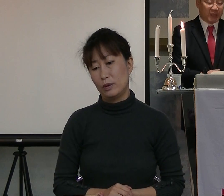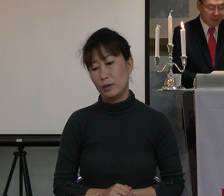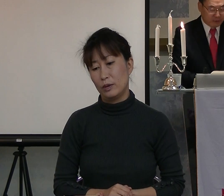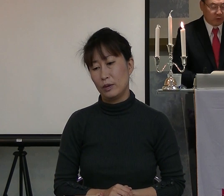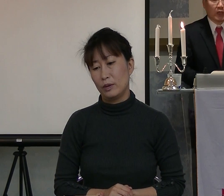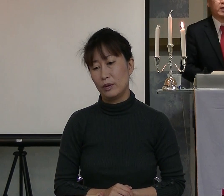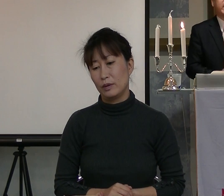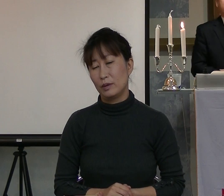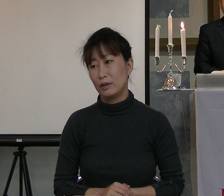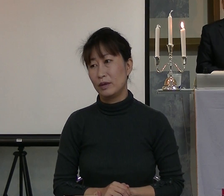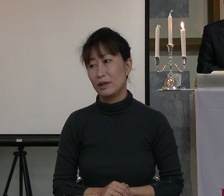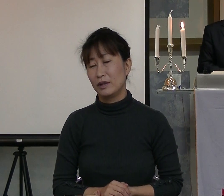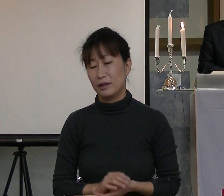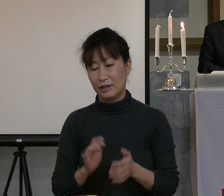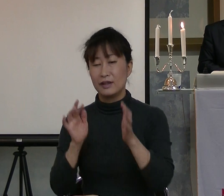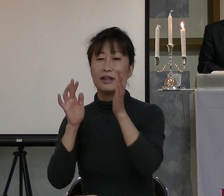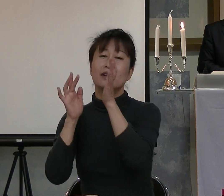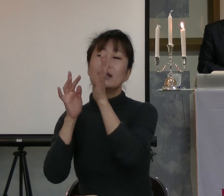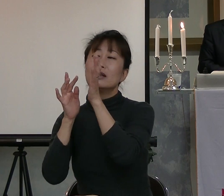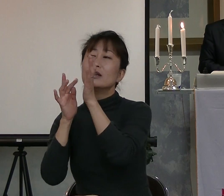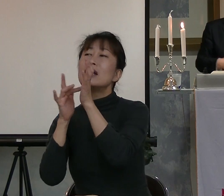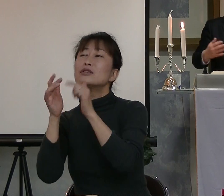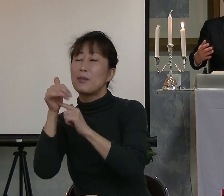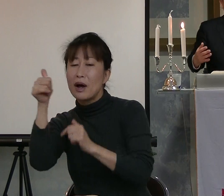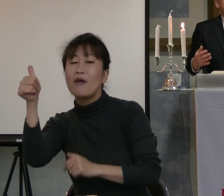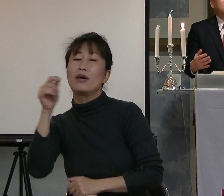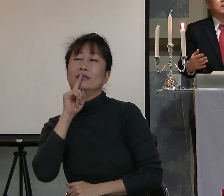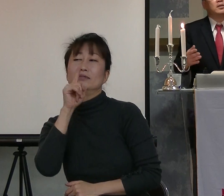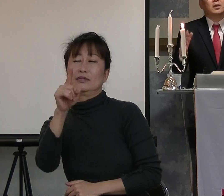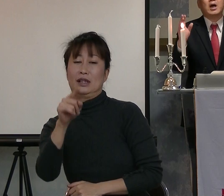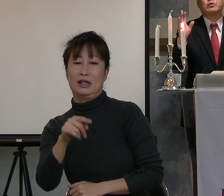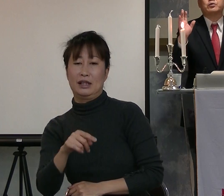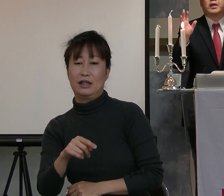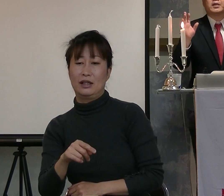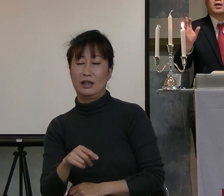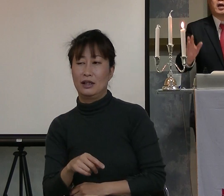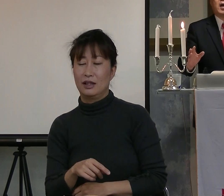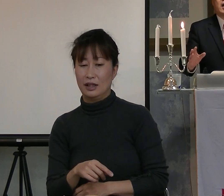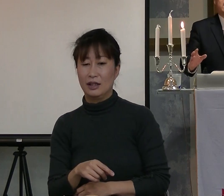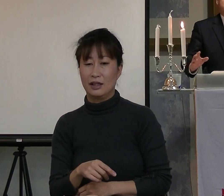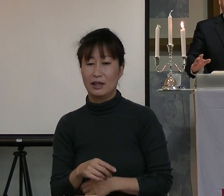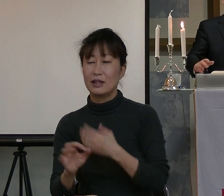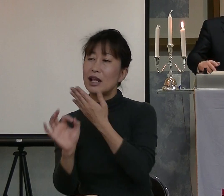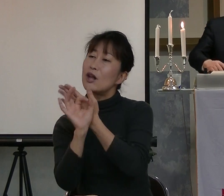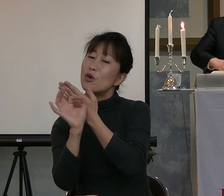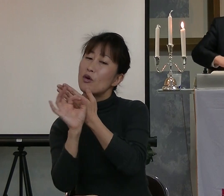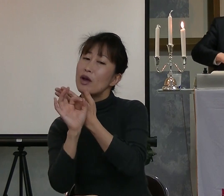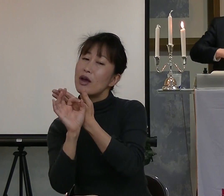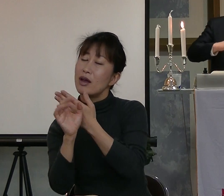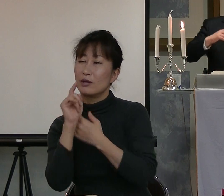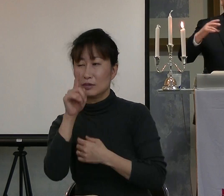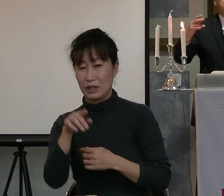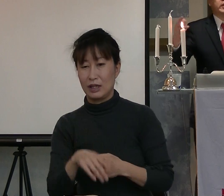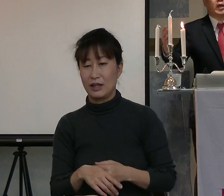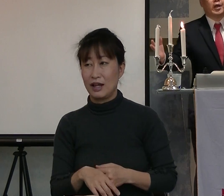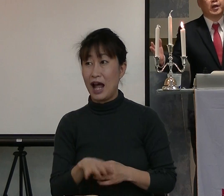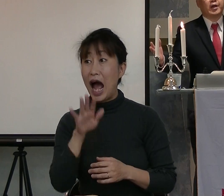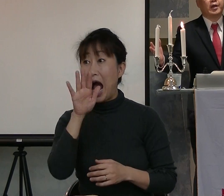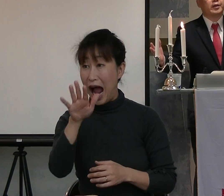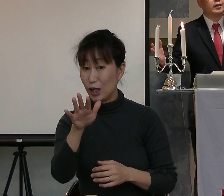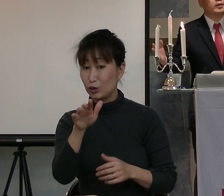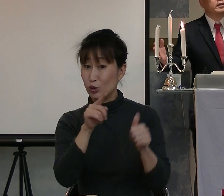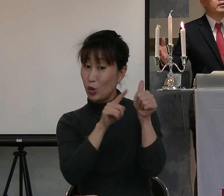です。イエス様はその中で、これはある方が旅行に出